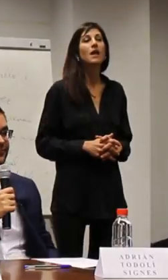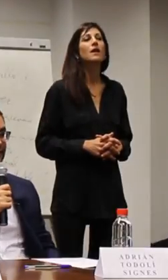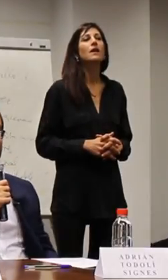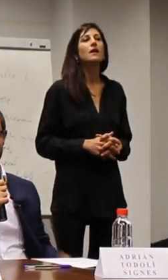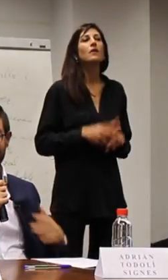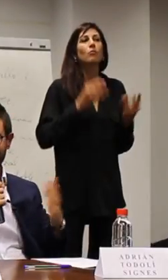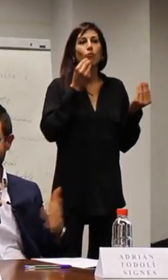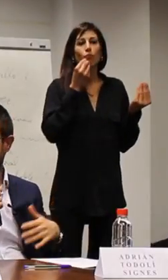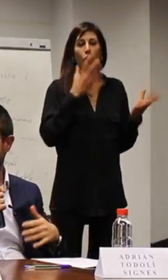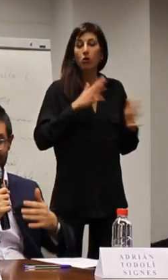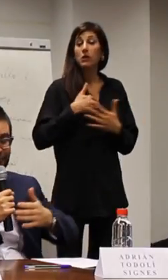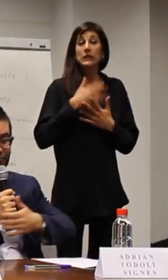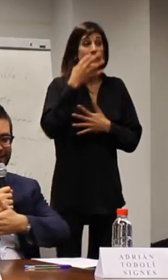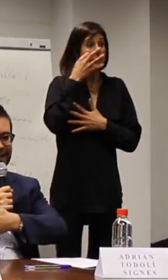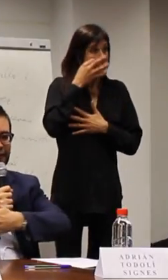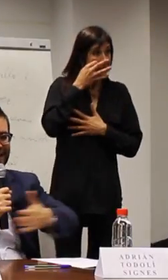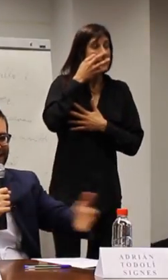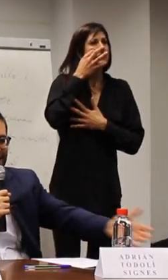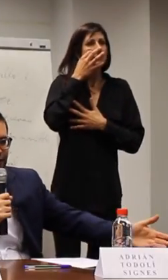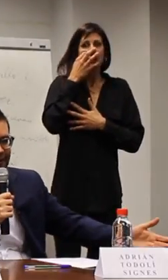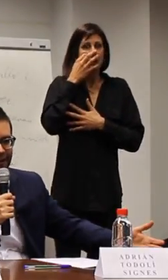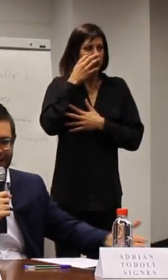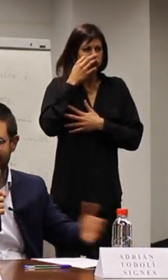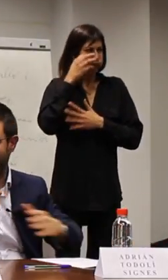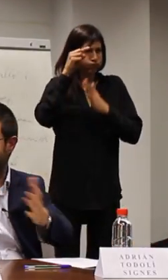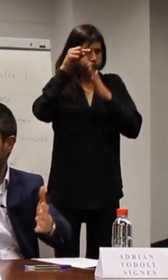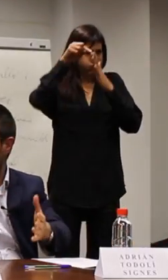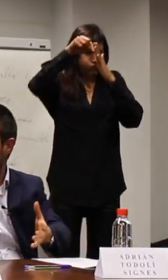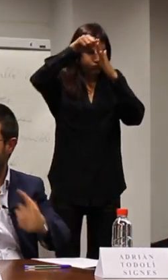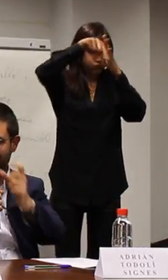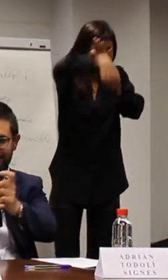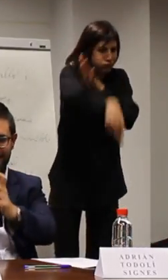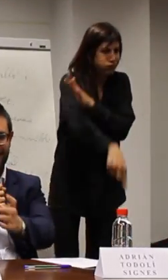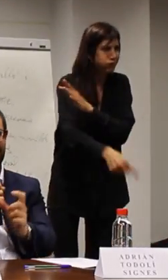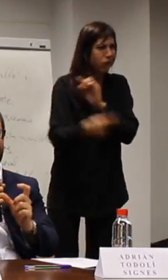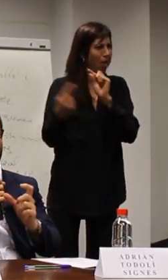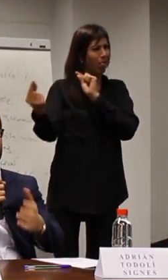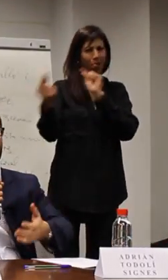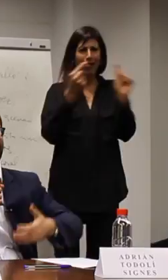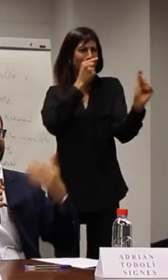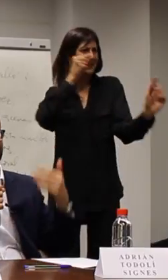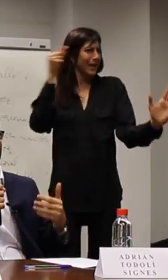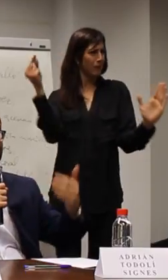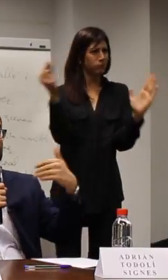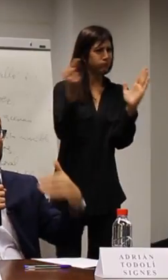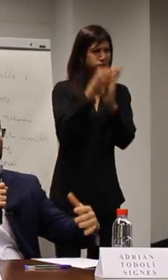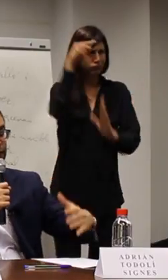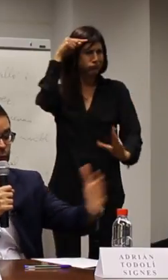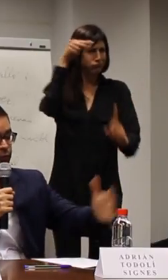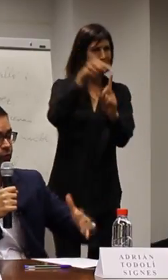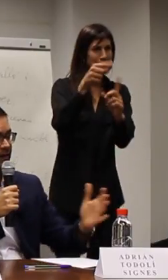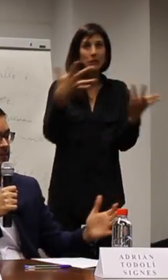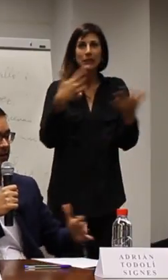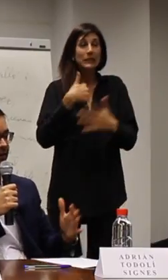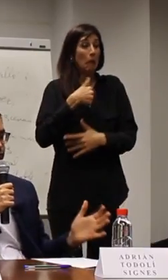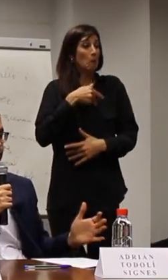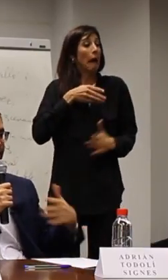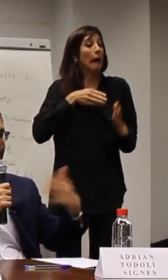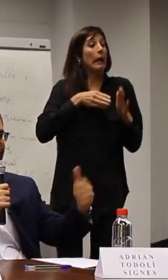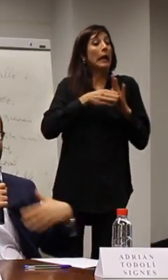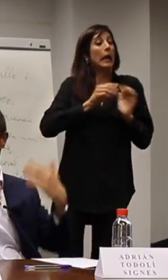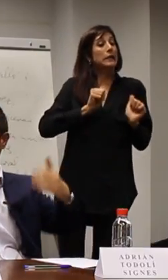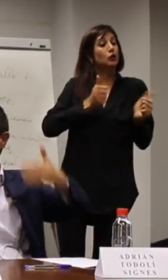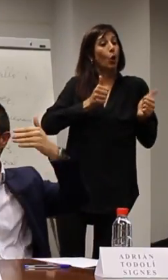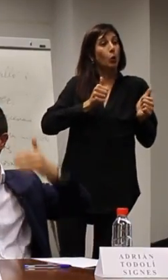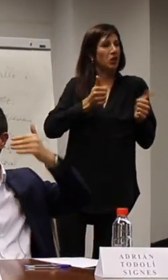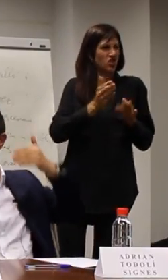Bueno, la verdad es que hemos entrado ya tanto en el debate y en el centro que ya mi introducción casi parece que sobra,